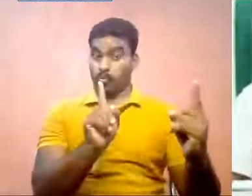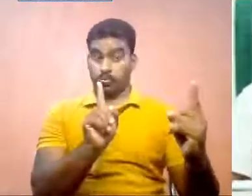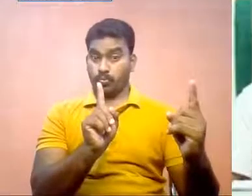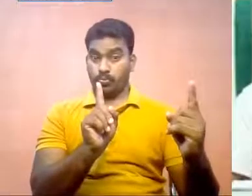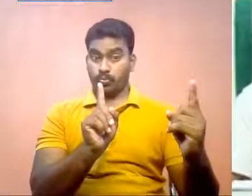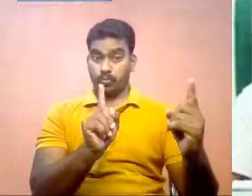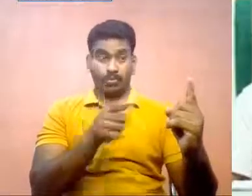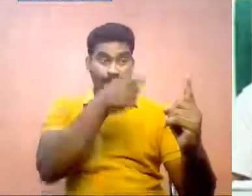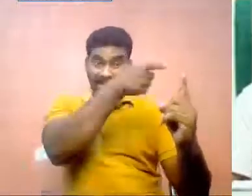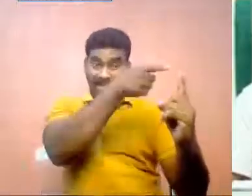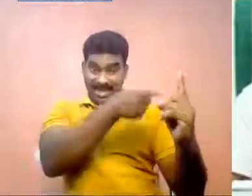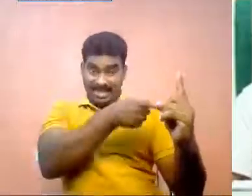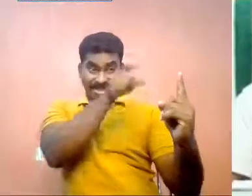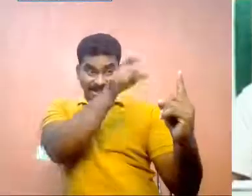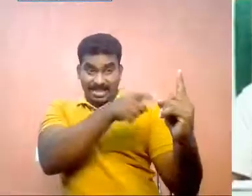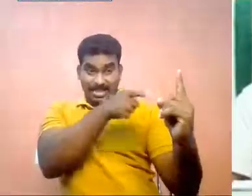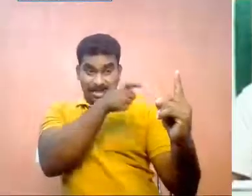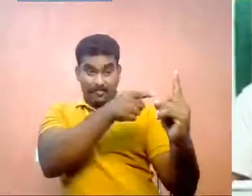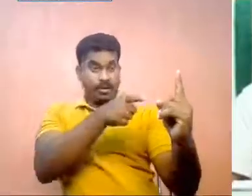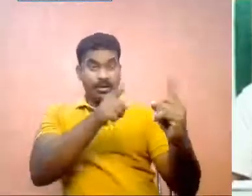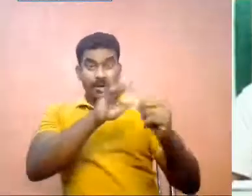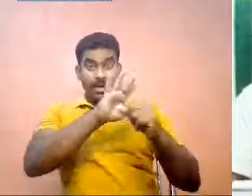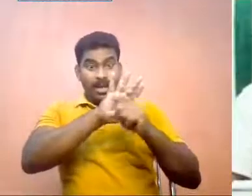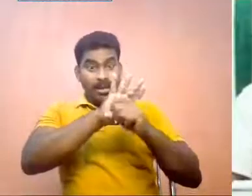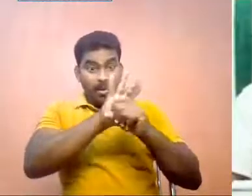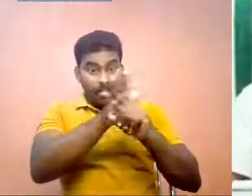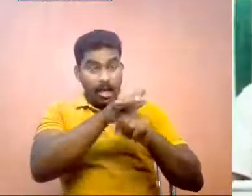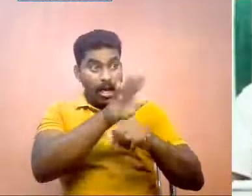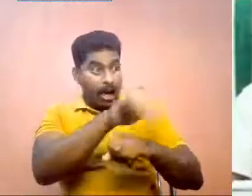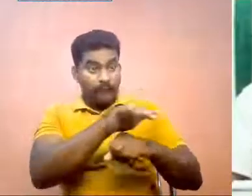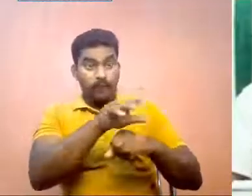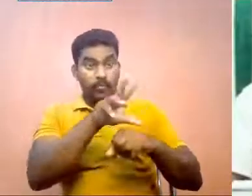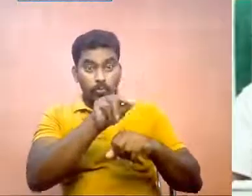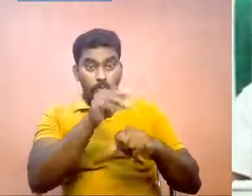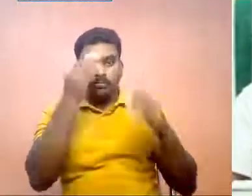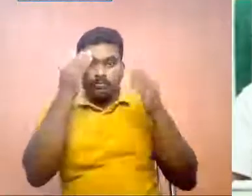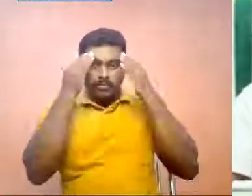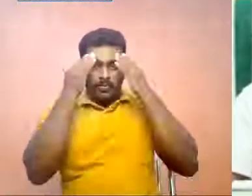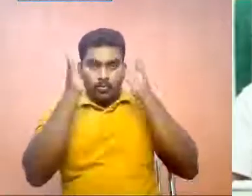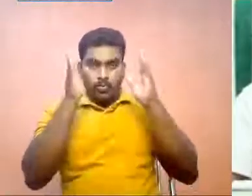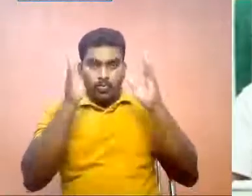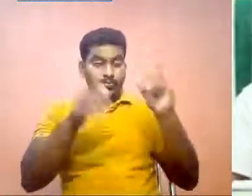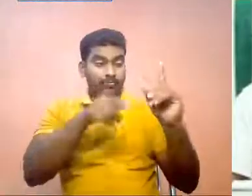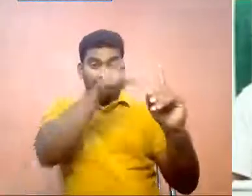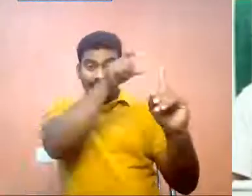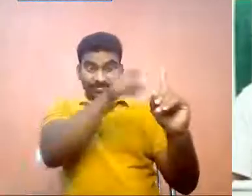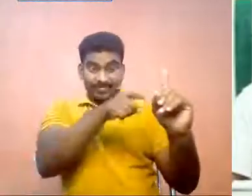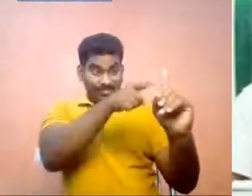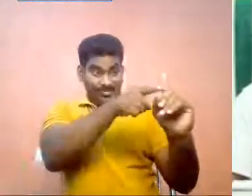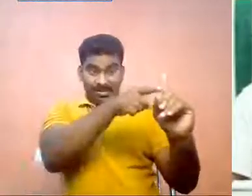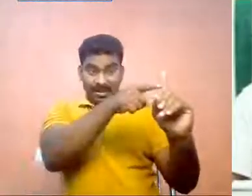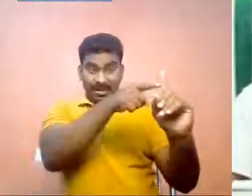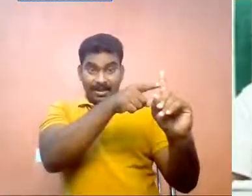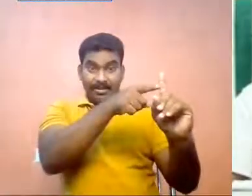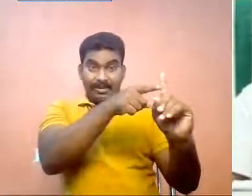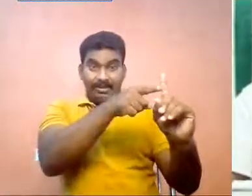രോഗവാഹകനോ മറ്റോ ആയാൽ ഈ രോഗവാഹകൻ